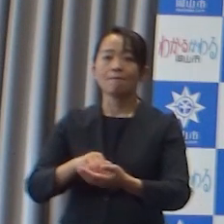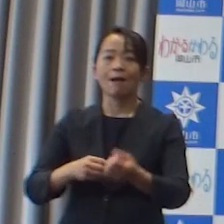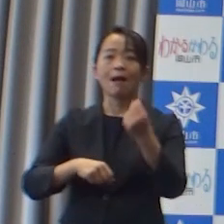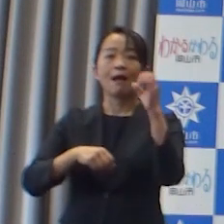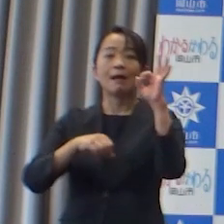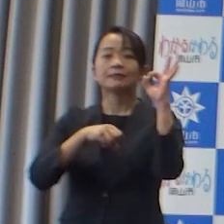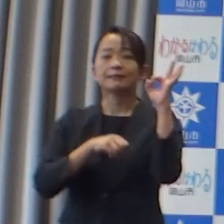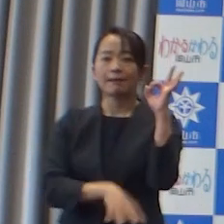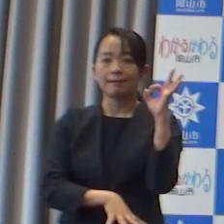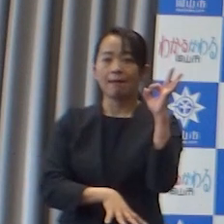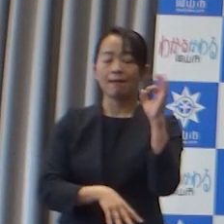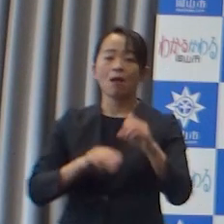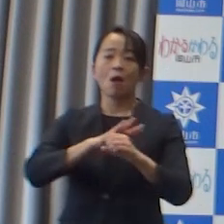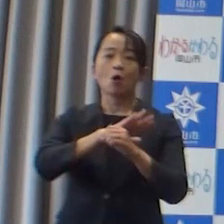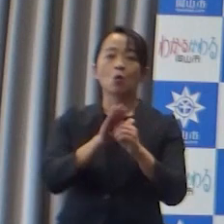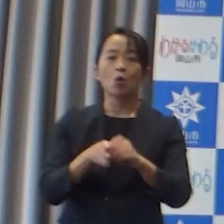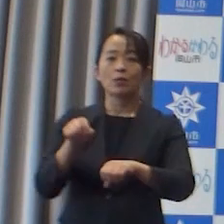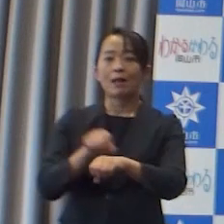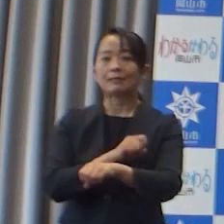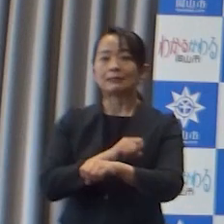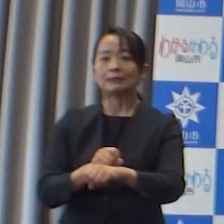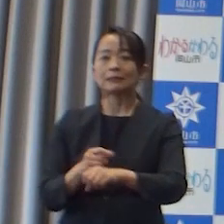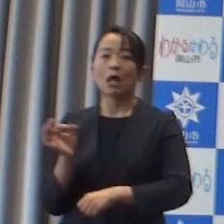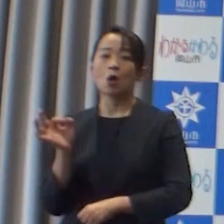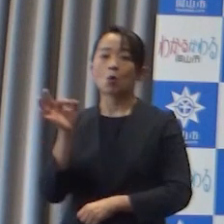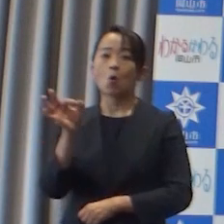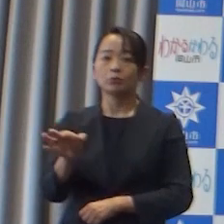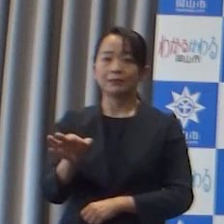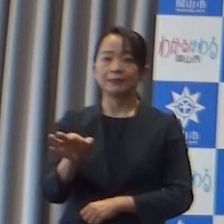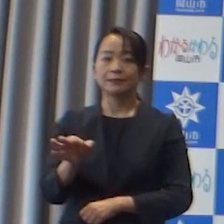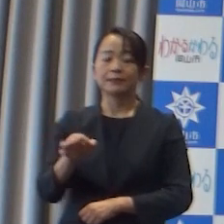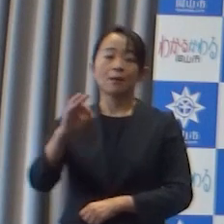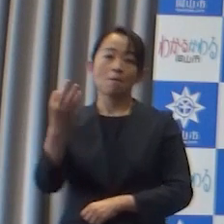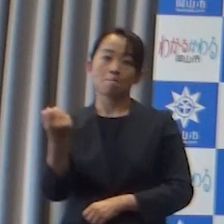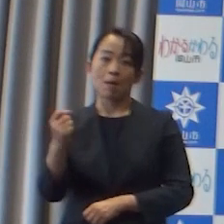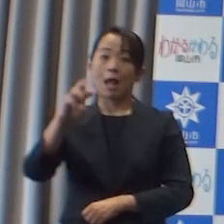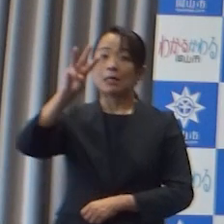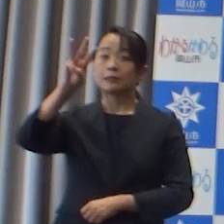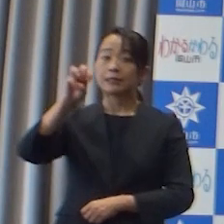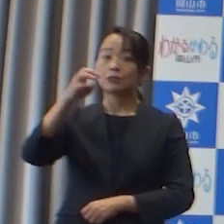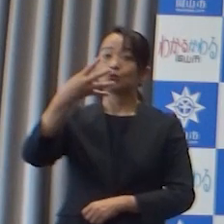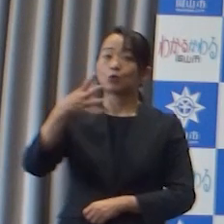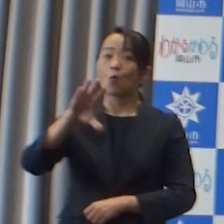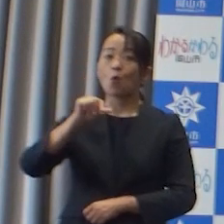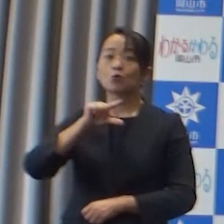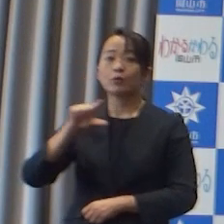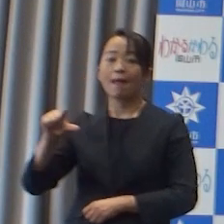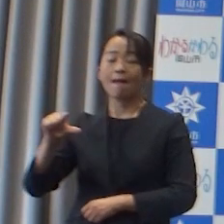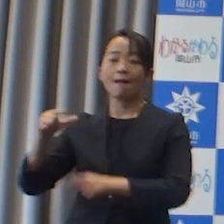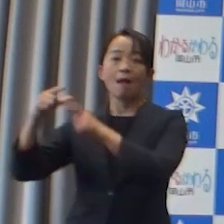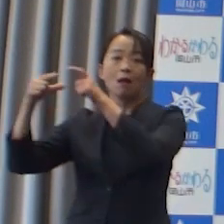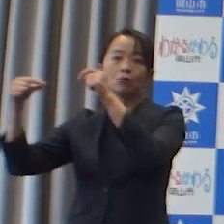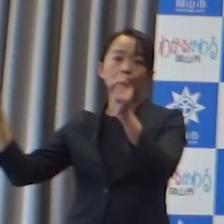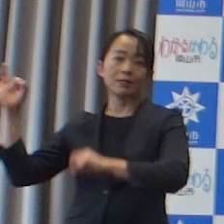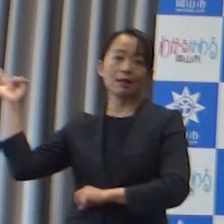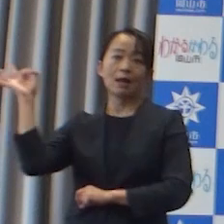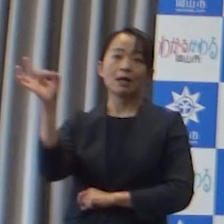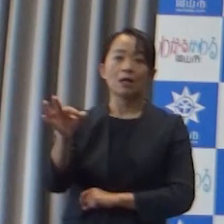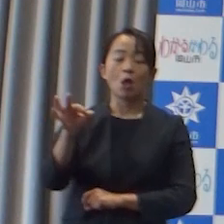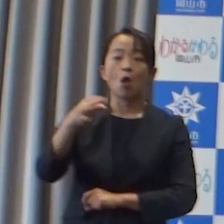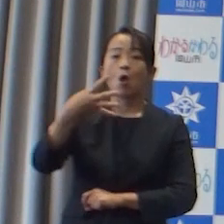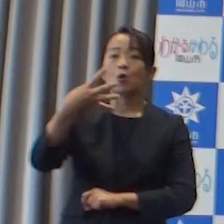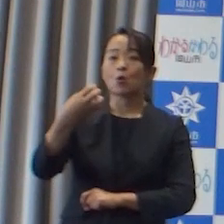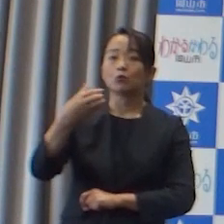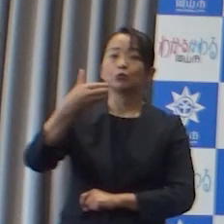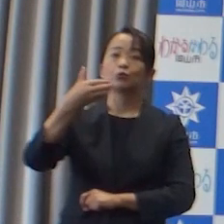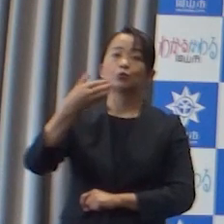源については、コロナ臨時交付金34億円余を含む国庫支出金49億円余